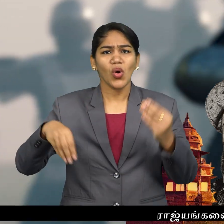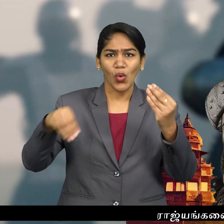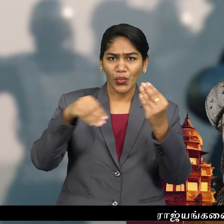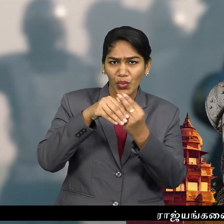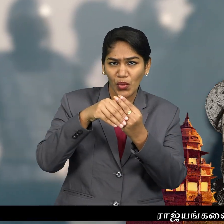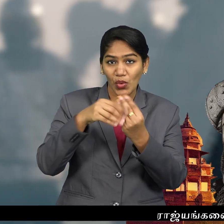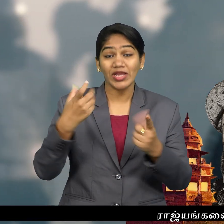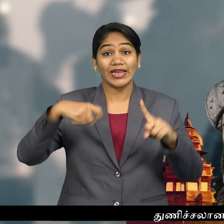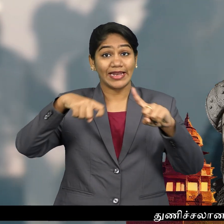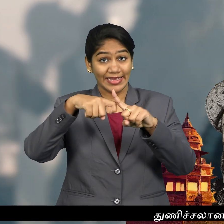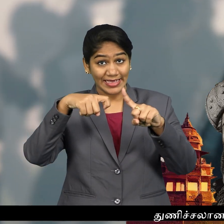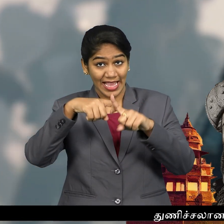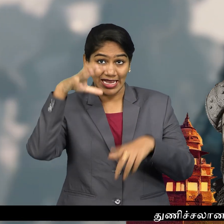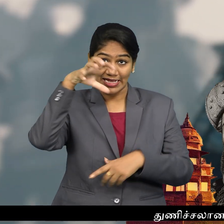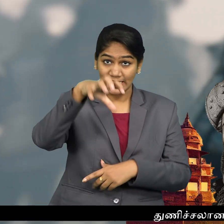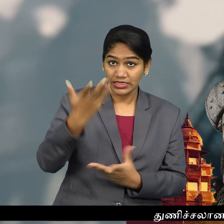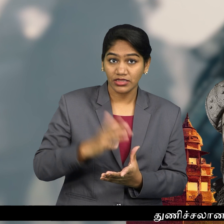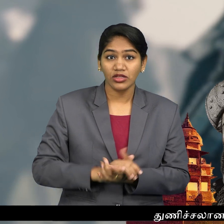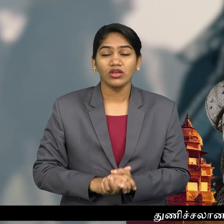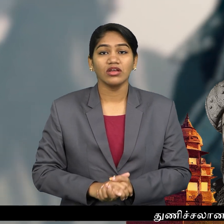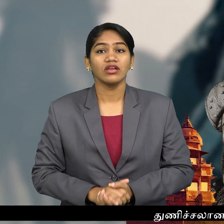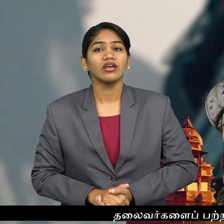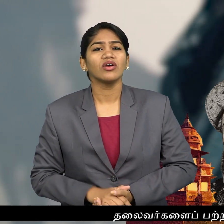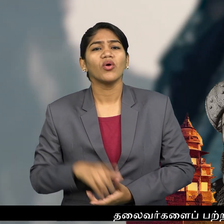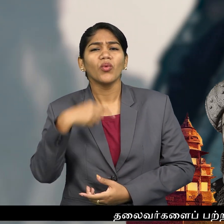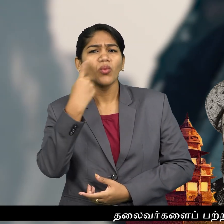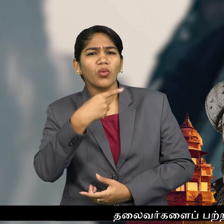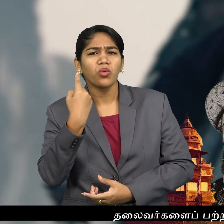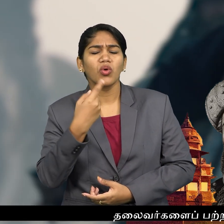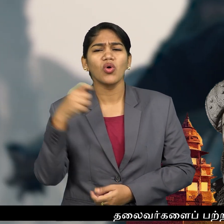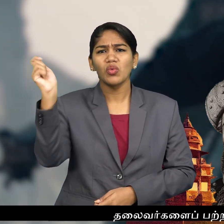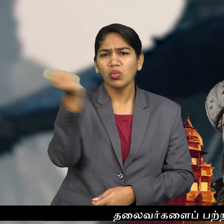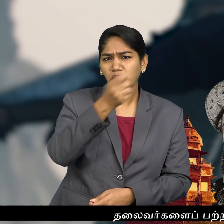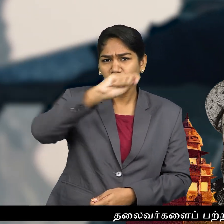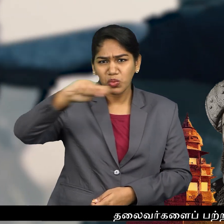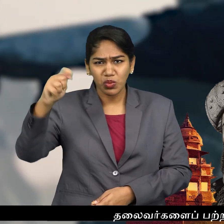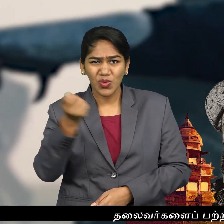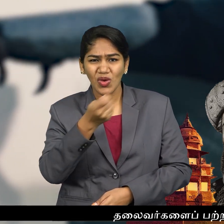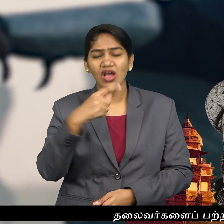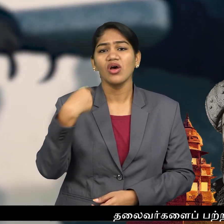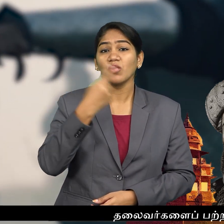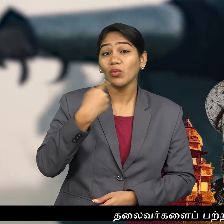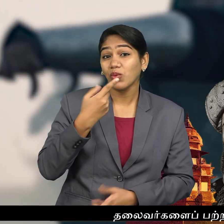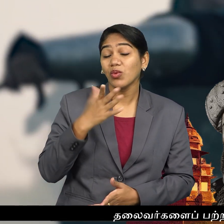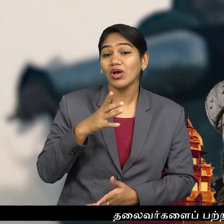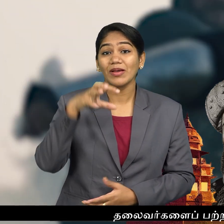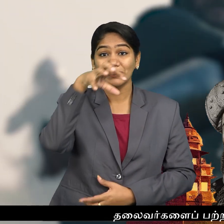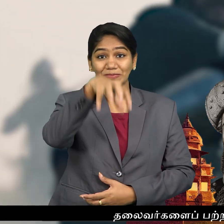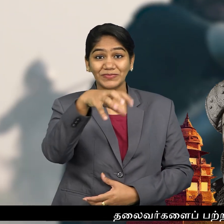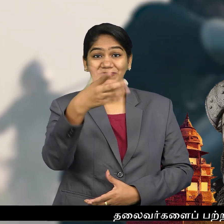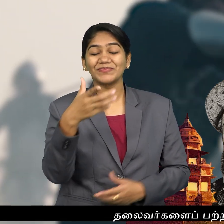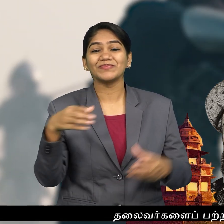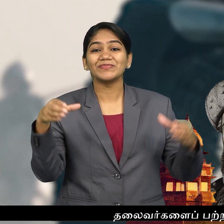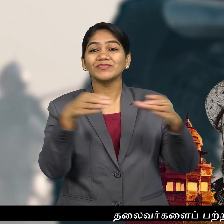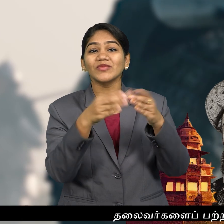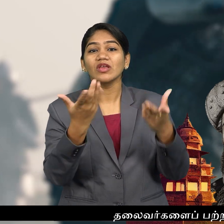ராஜ்யங்கள் நிறுவ முயன்ற துணிச்சலான வீரர்கள் மற்றும் தலைவர்களை பற்றி அறிந்து கொண்டோம்.